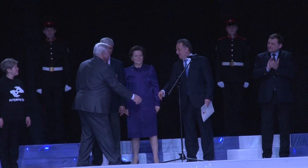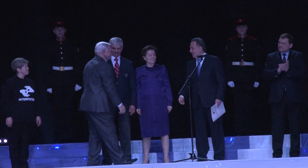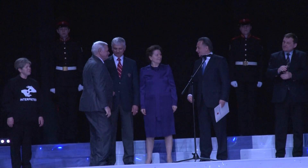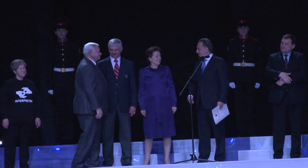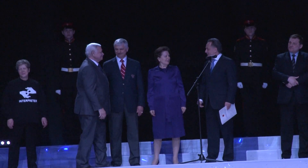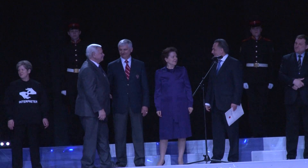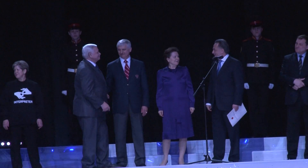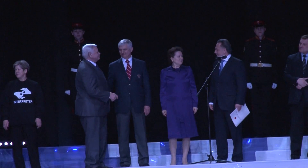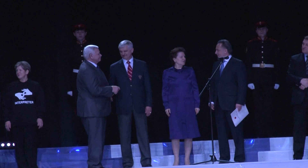in Kandemalsisk.